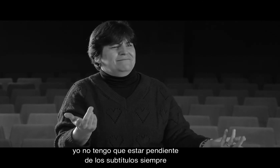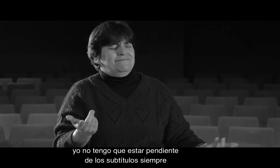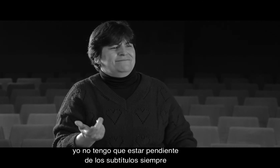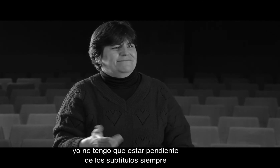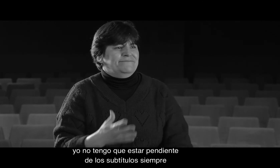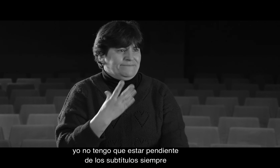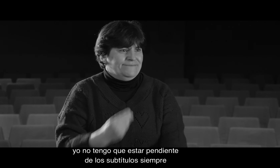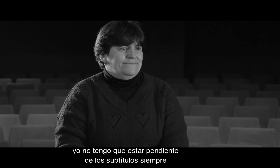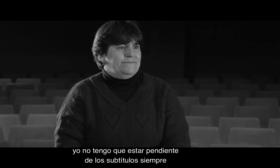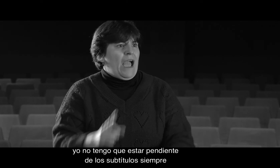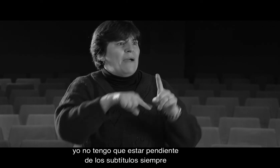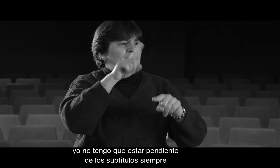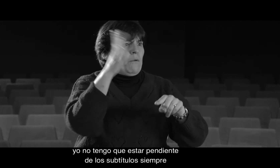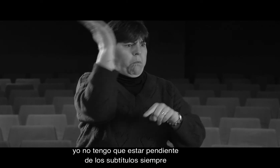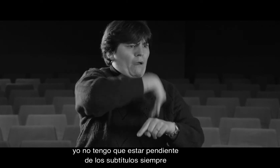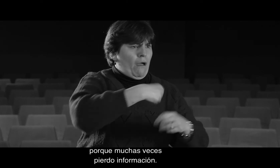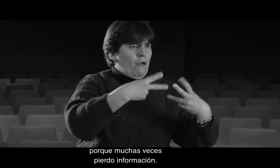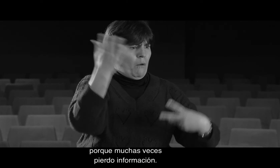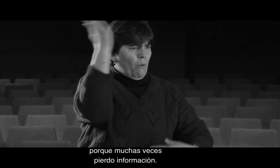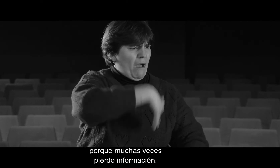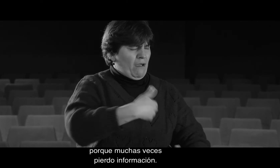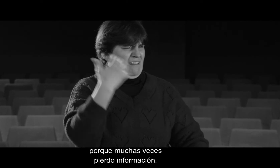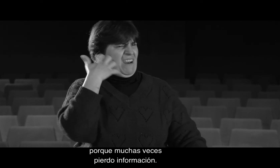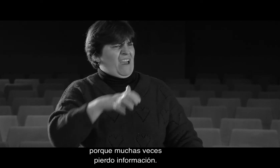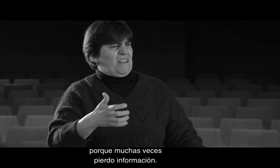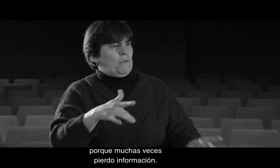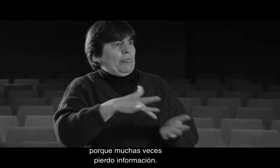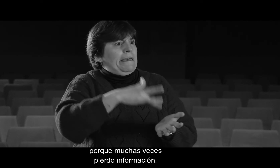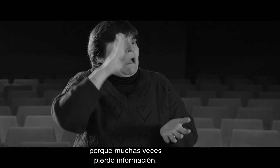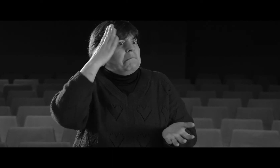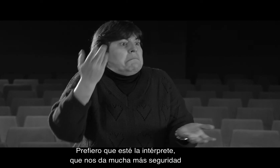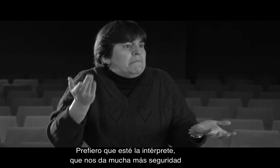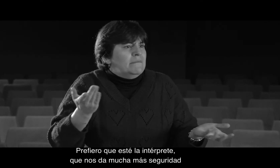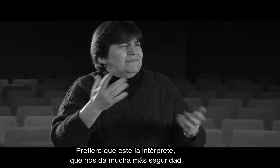tengo que estar pendiente de los subtítulos siempre, porque muchas veces pierdo información. Prefiero que